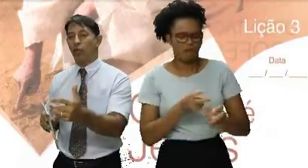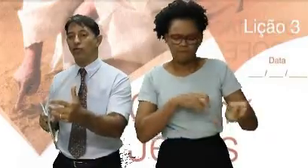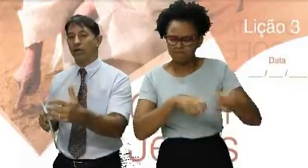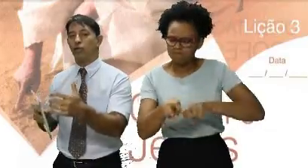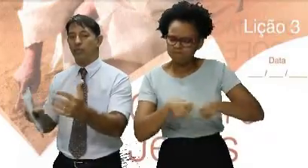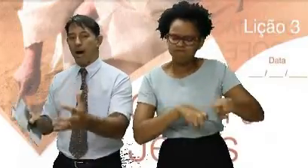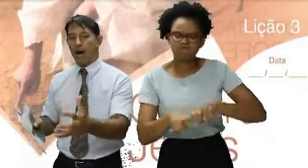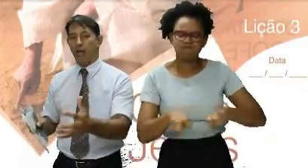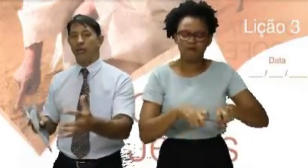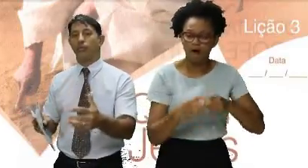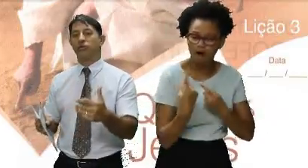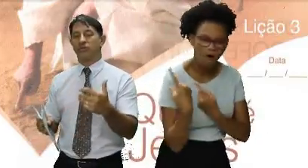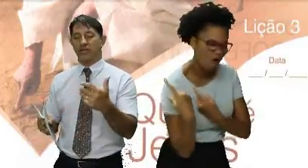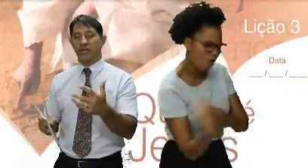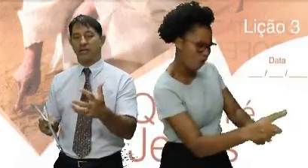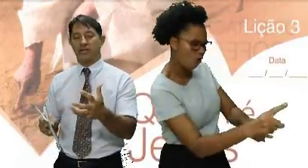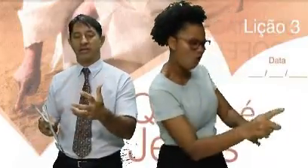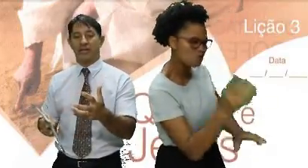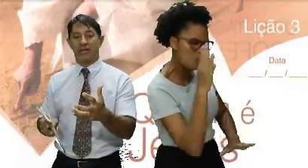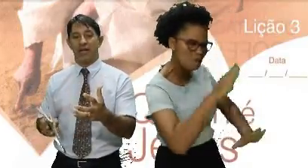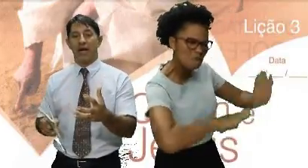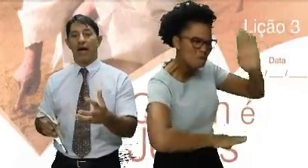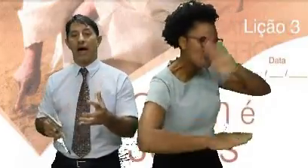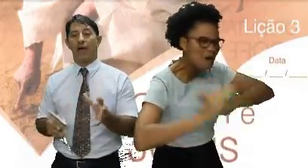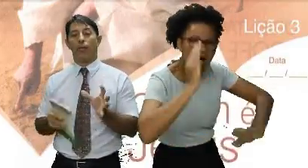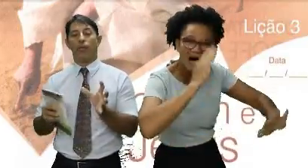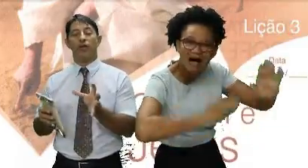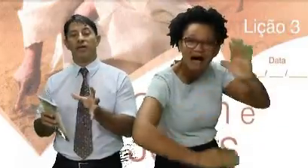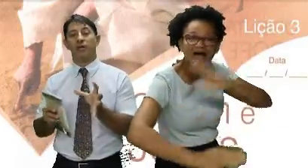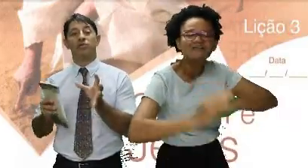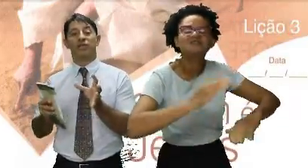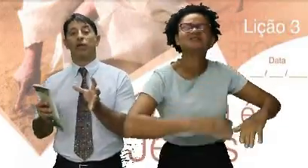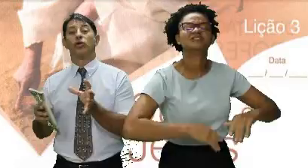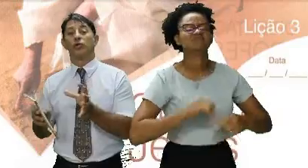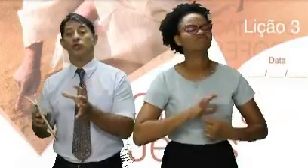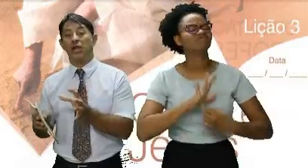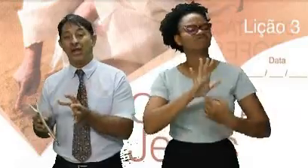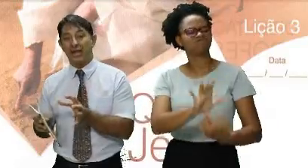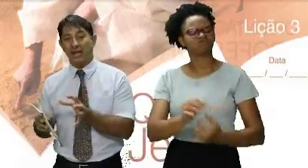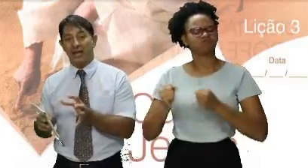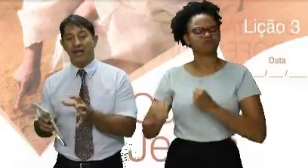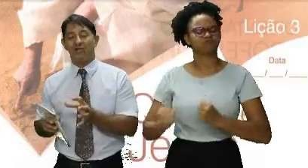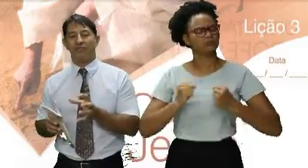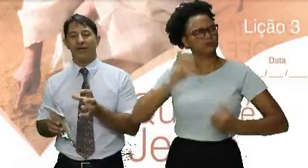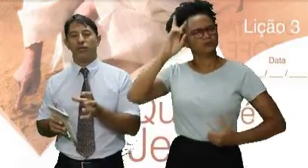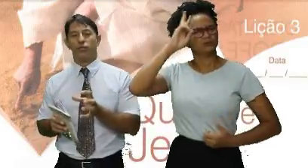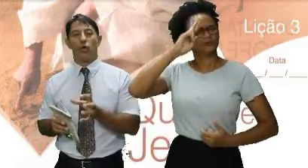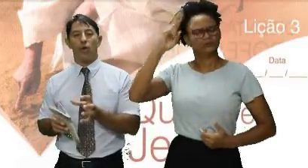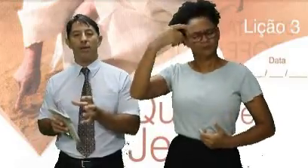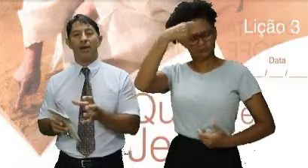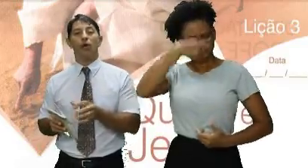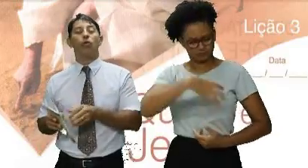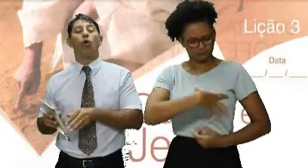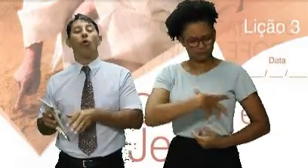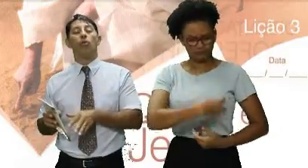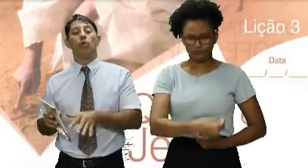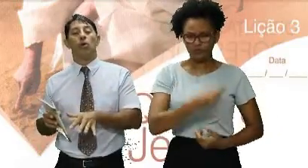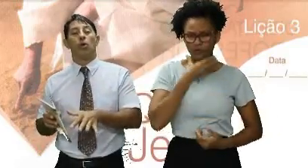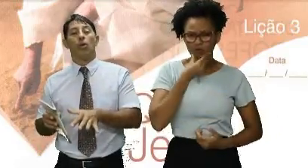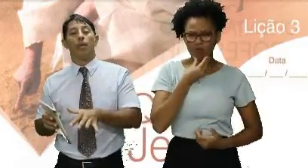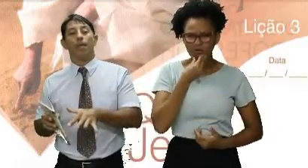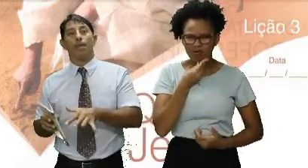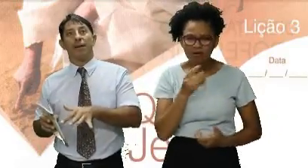exercer contra o mal e mostrando assim o poderio, o senhorio dele. Filho do homem não